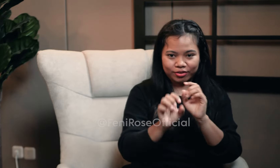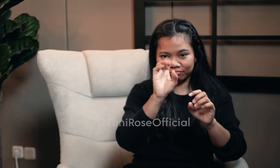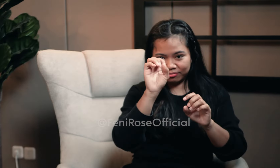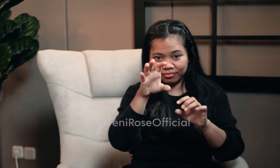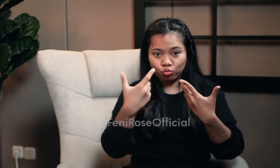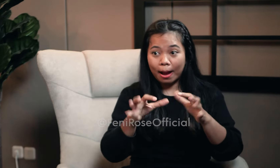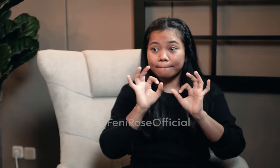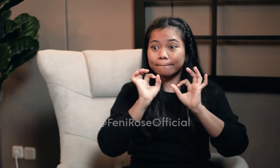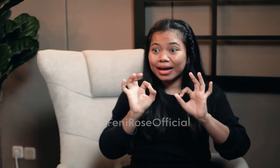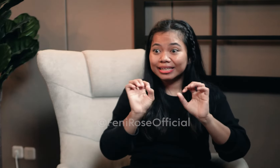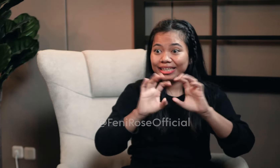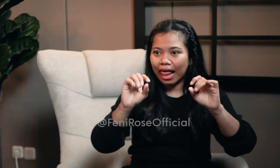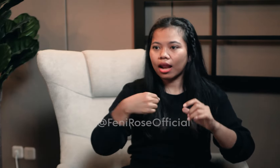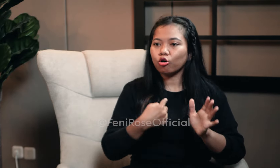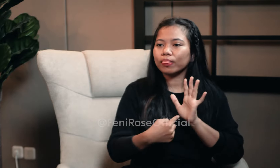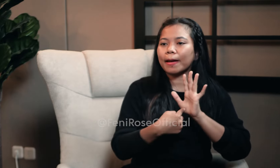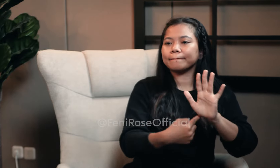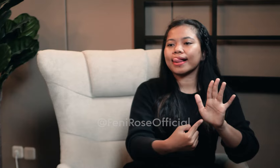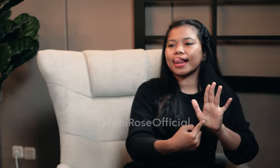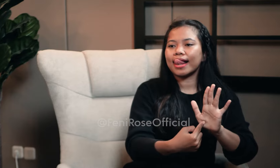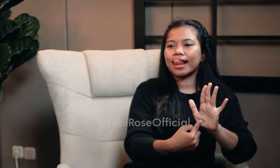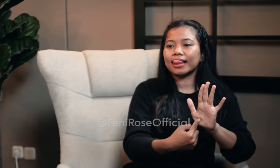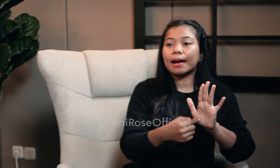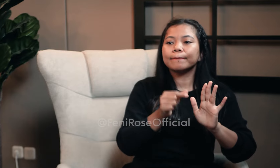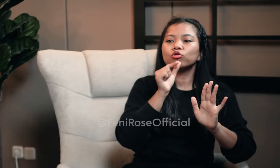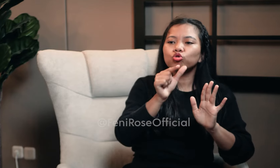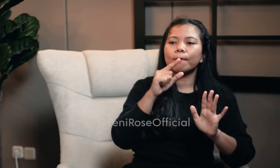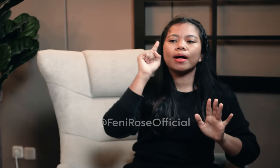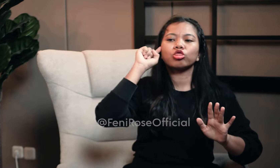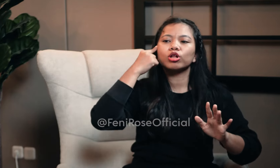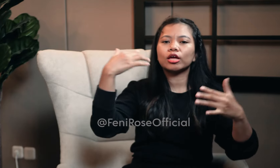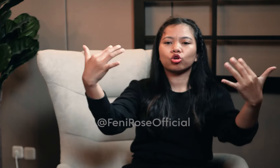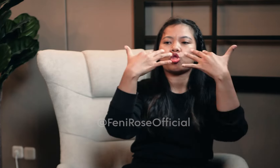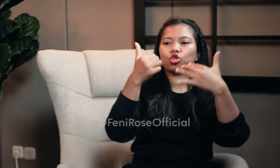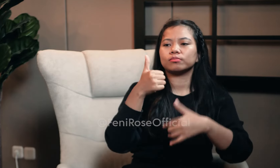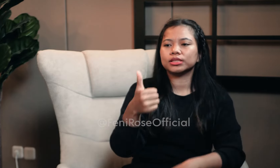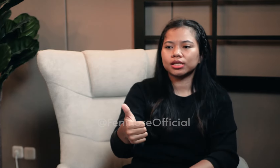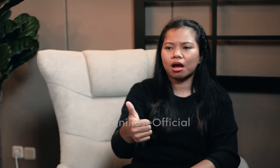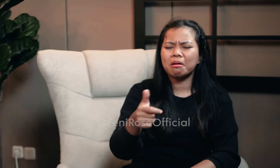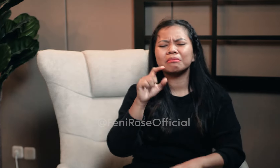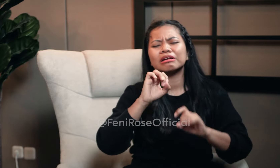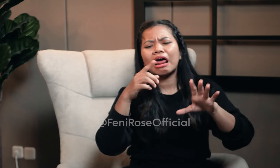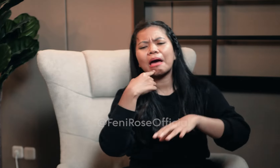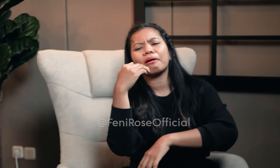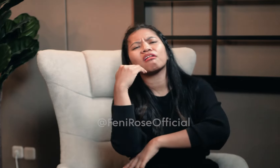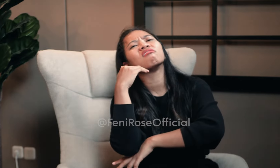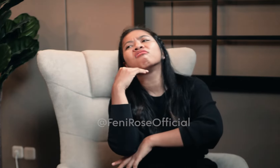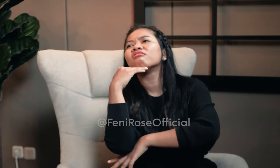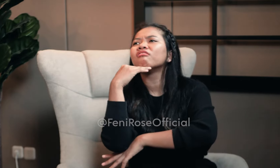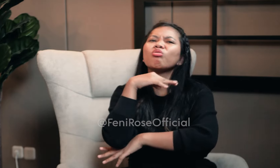itu e siaran langsung kan Mbak dan Siti langsung tampil dan untuk untuk teman tuli menonton bisa